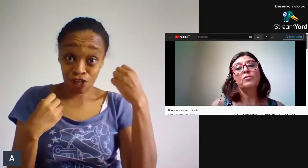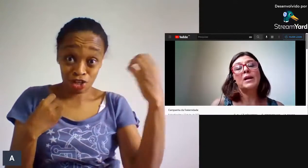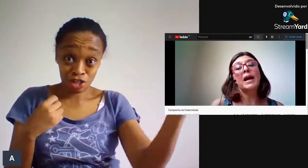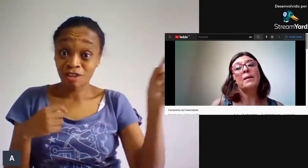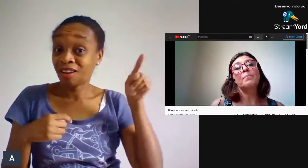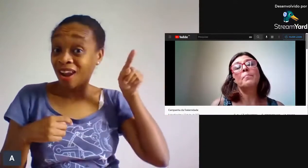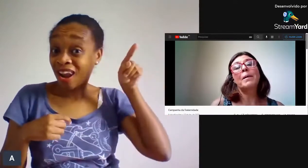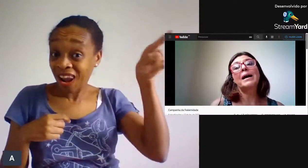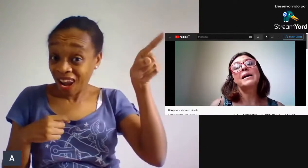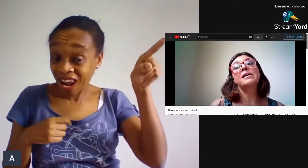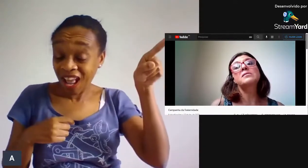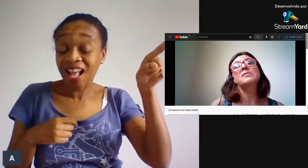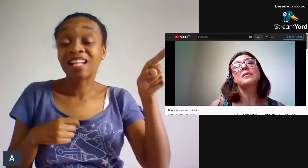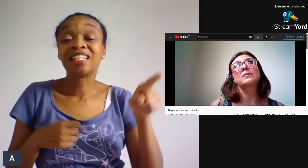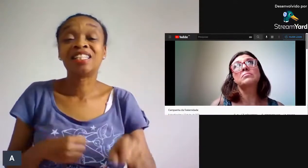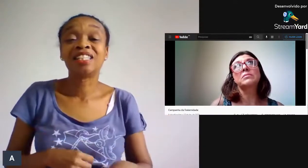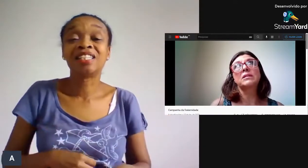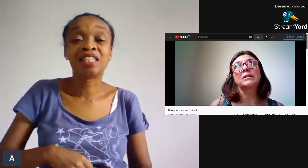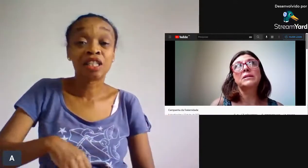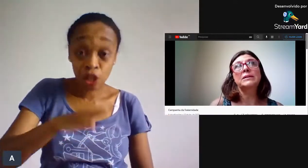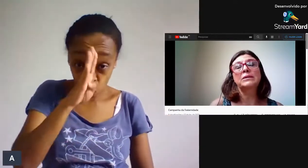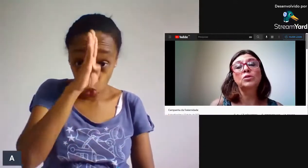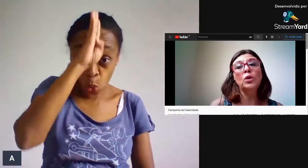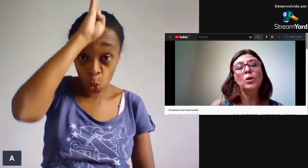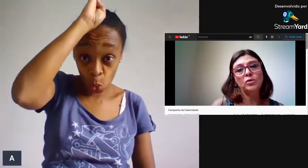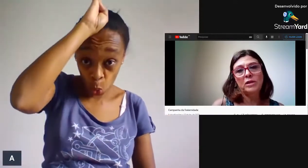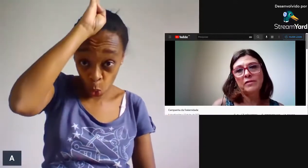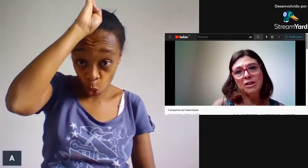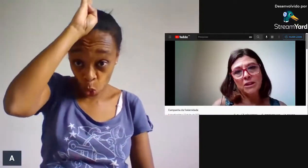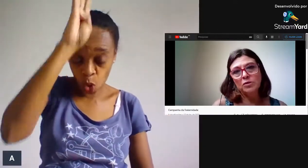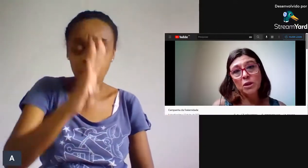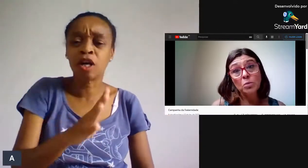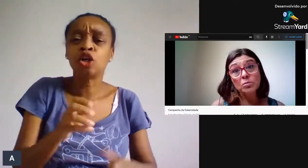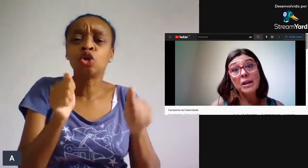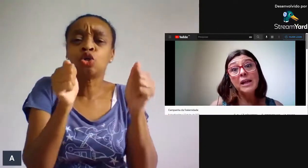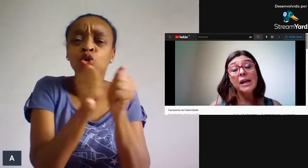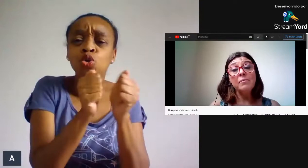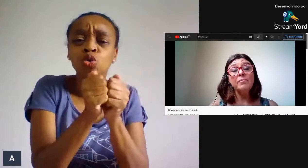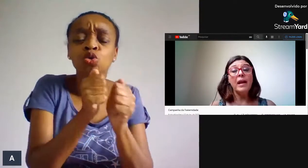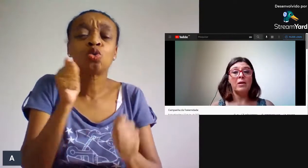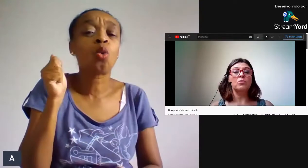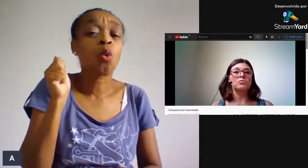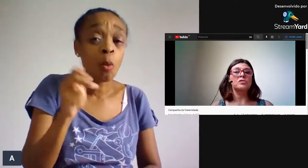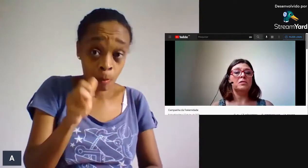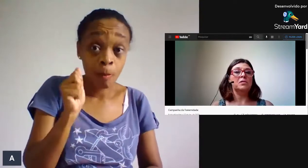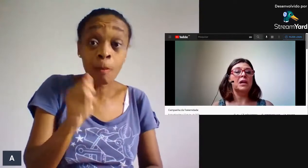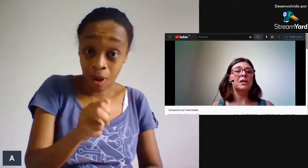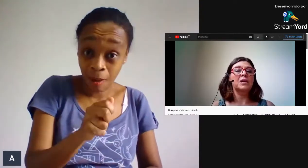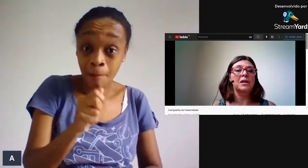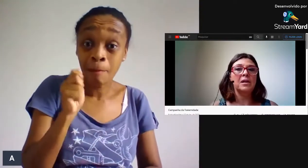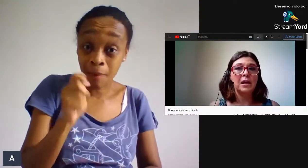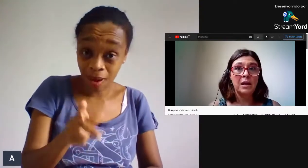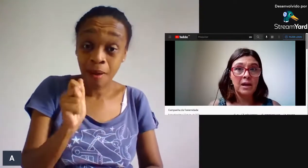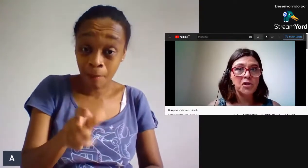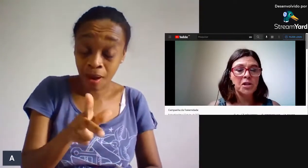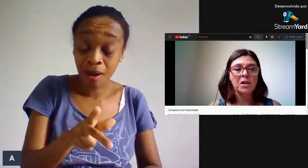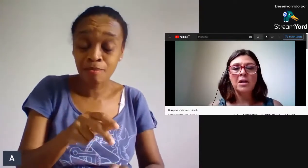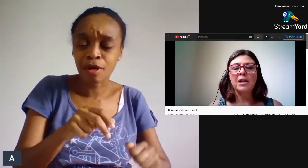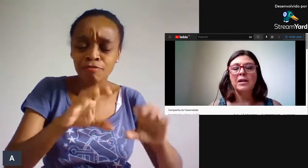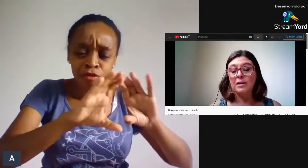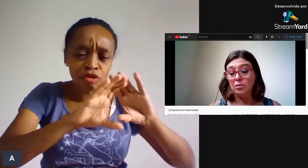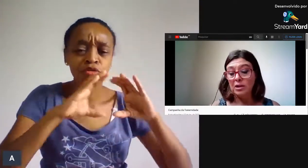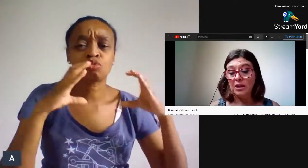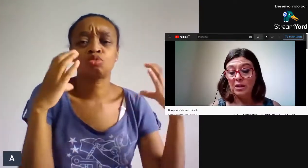se aprofundar mais no Concílio Vaticano II, que é o concílio, né, que